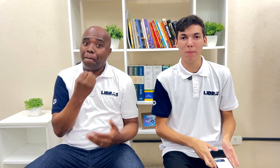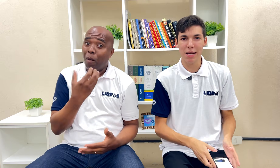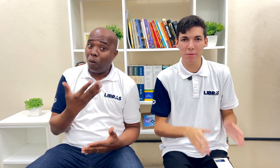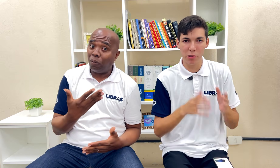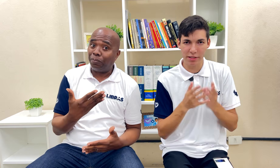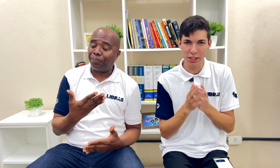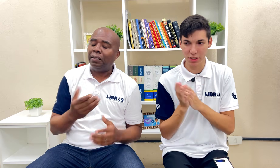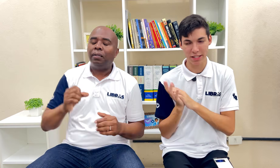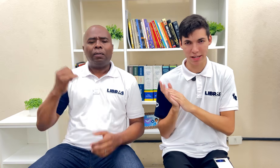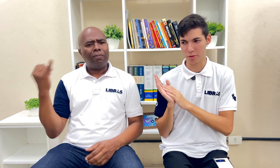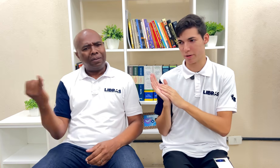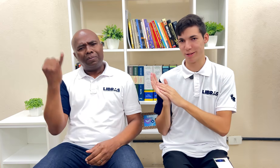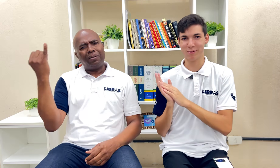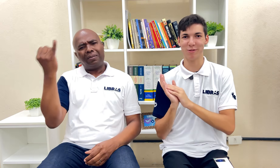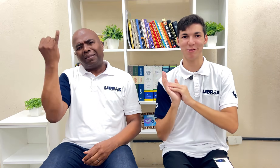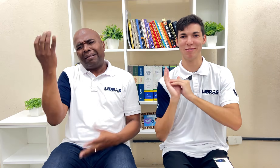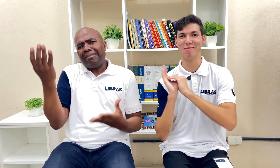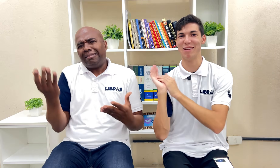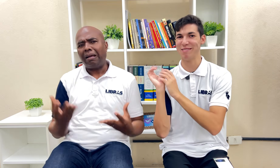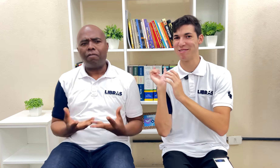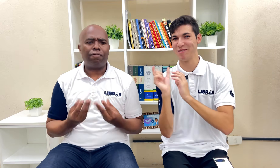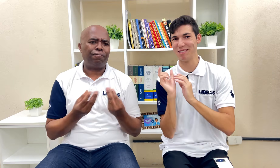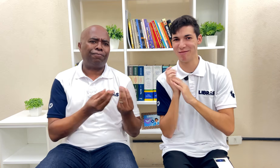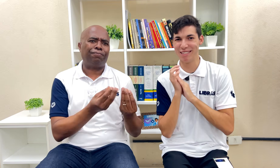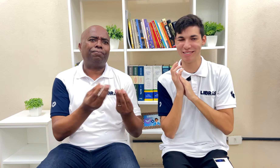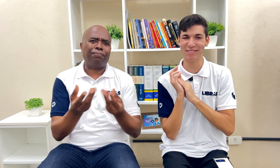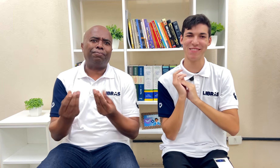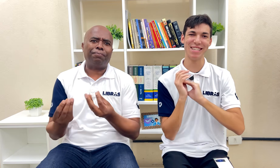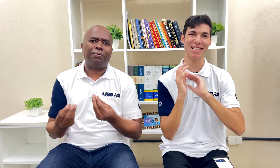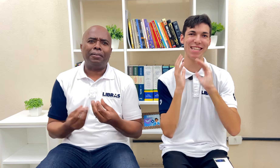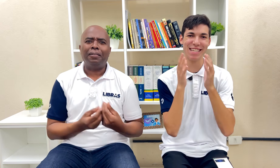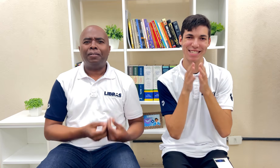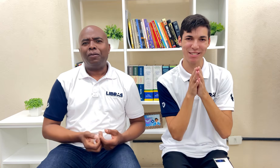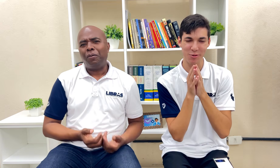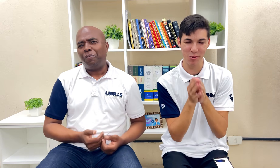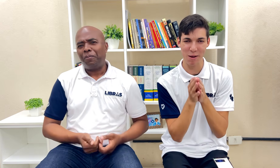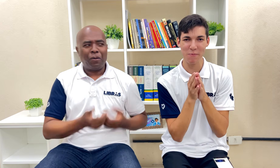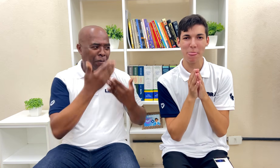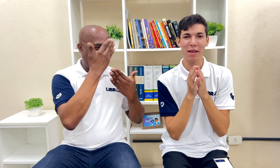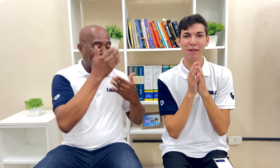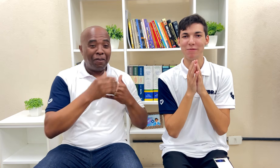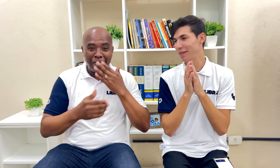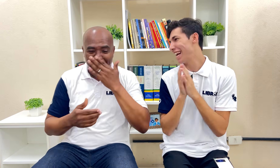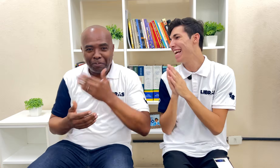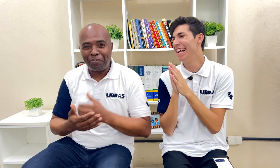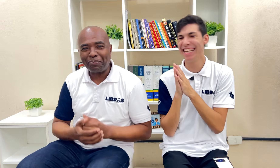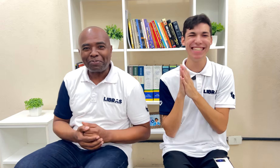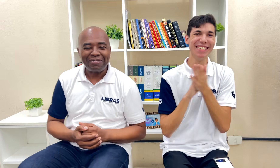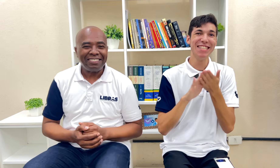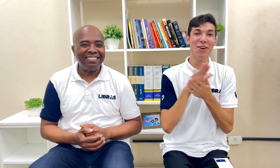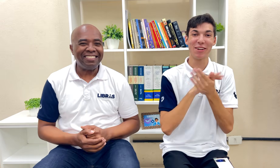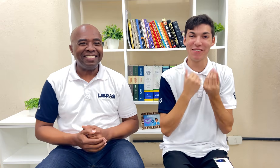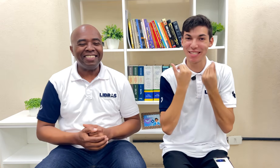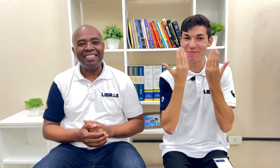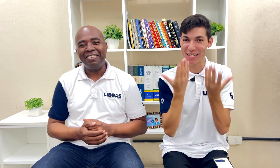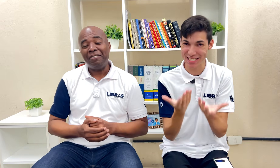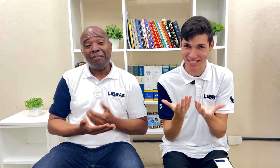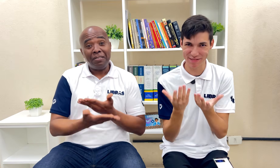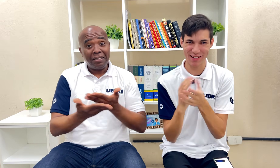mais importante, em excesso, perdão, estou falando palavras difíceis para o tradutor, mas em suma, o que vocês precisam